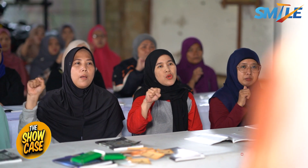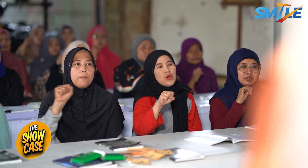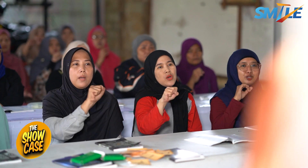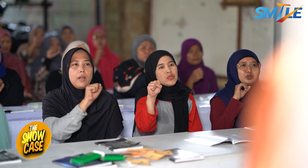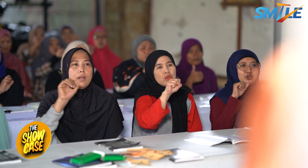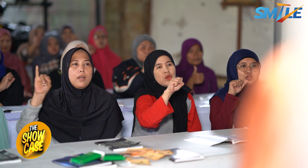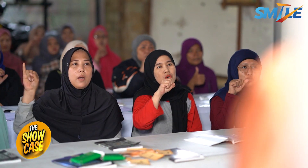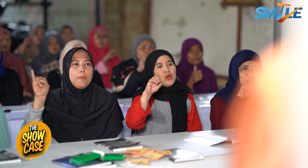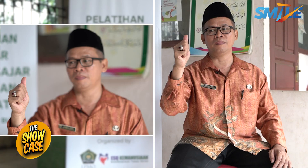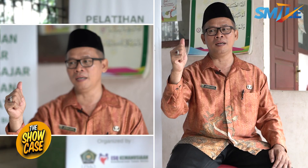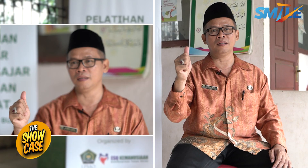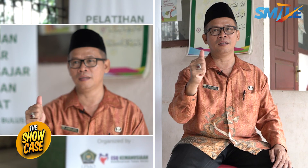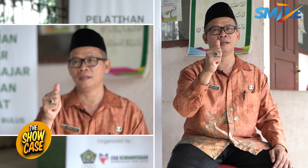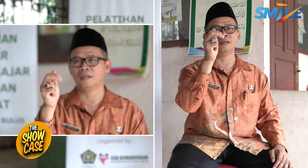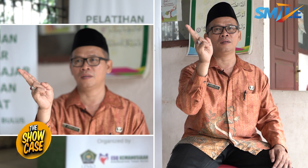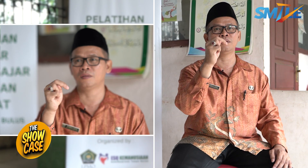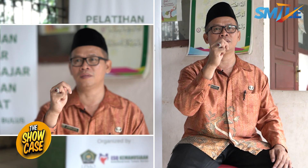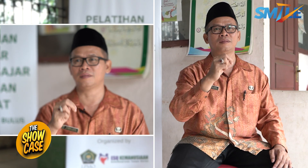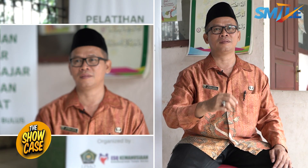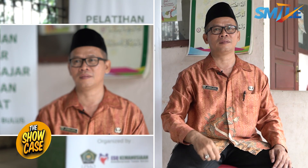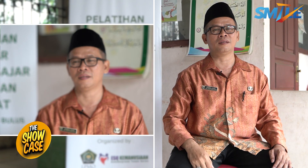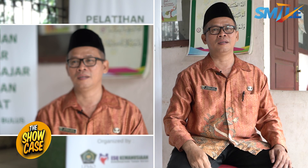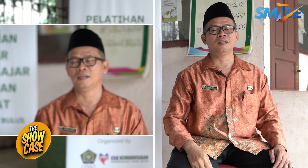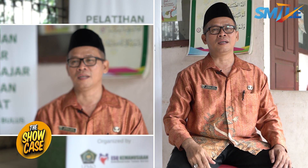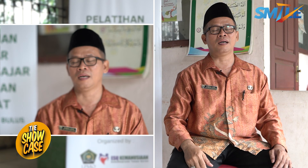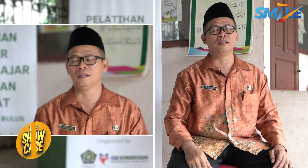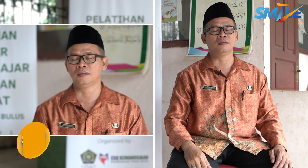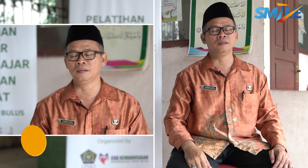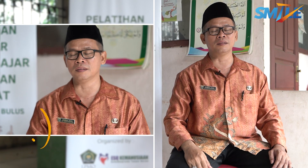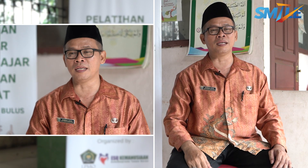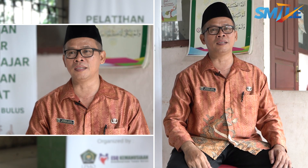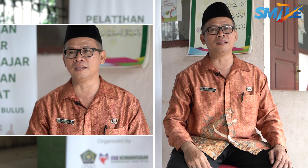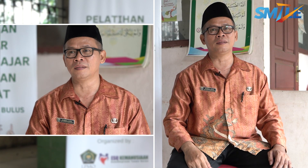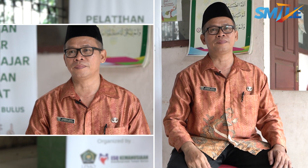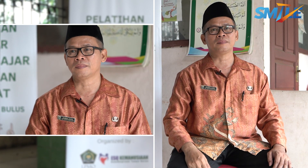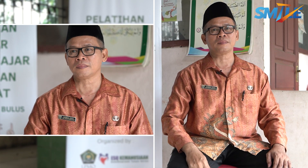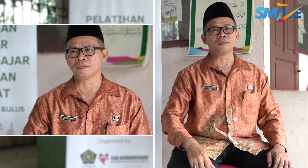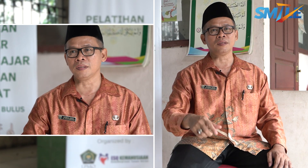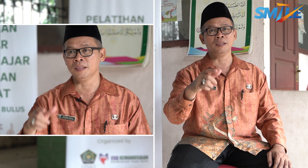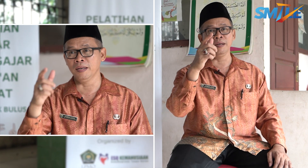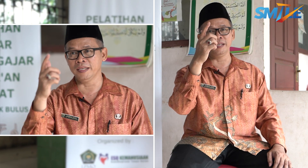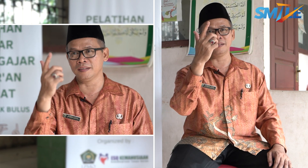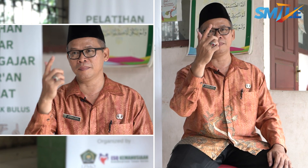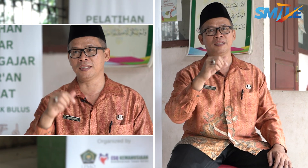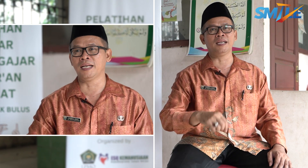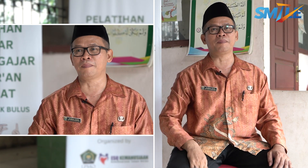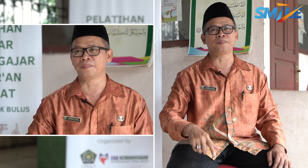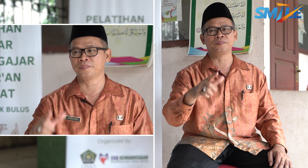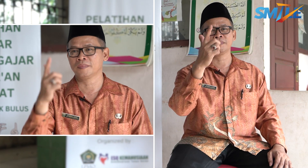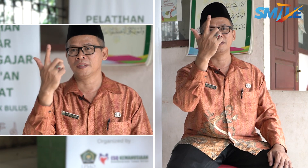in. Rumah, un. Kalau tasjid dibalik, misalkan lam,